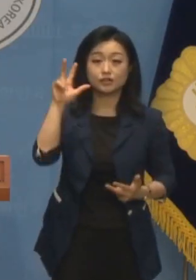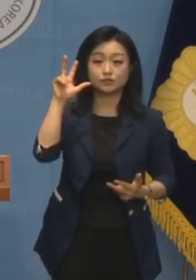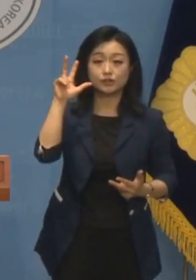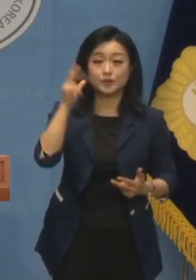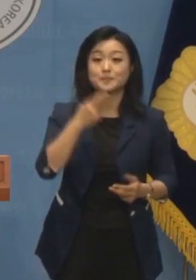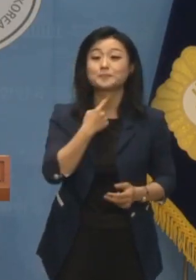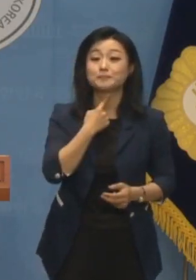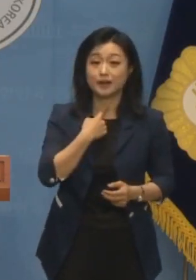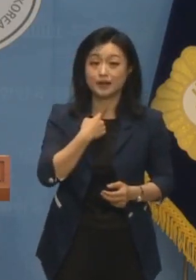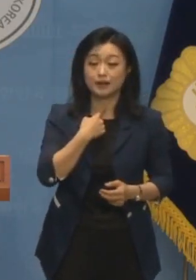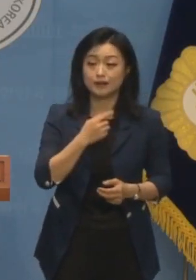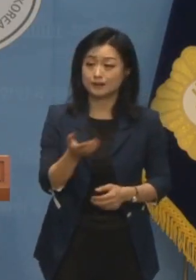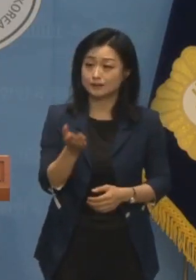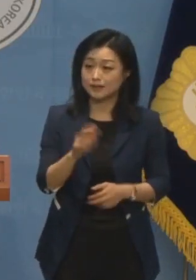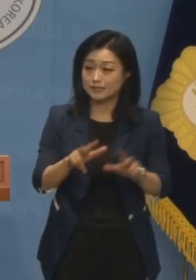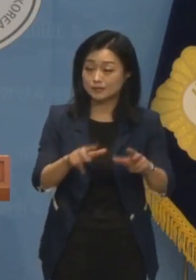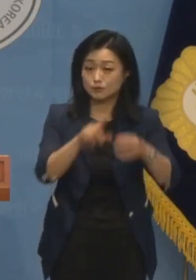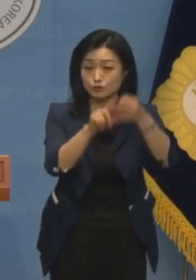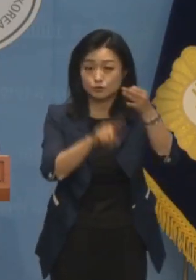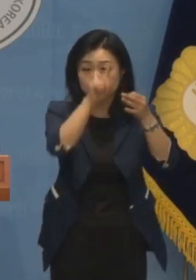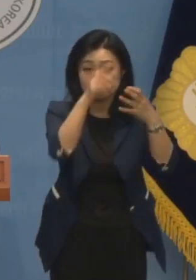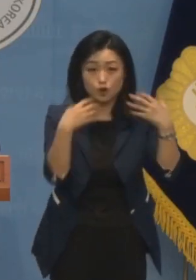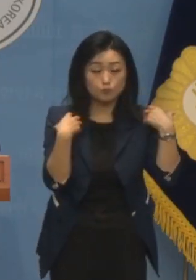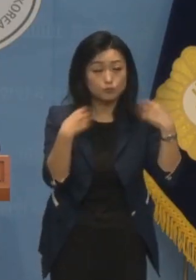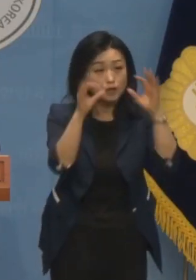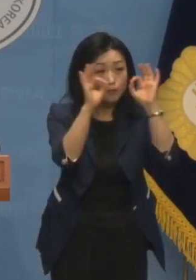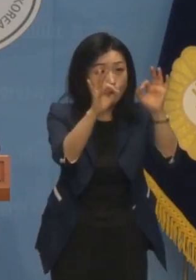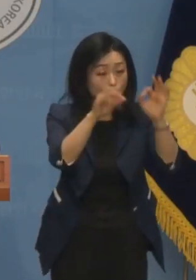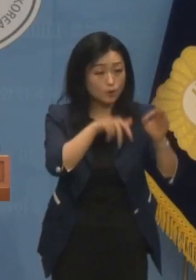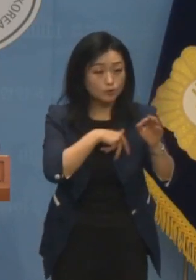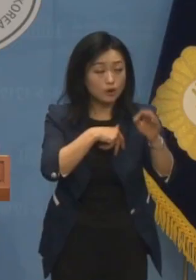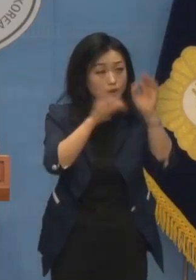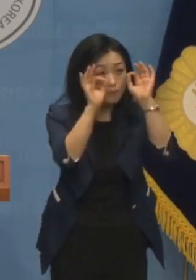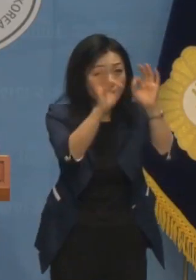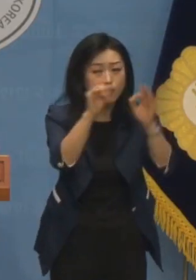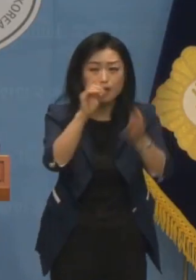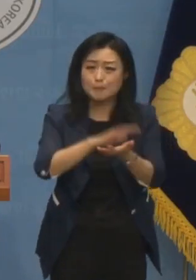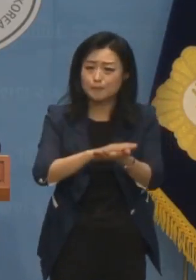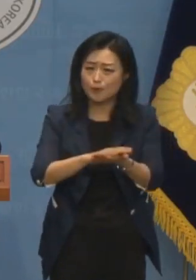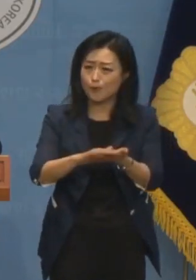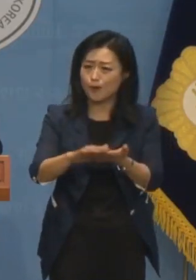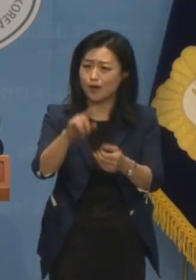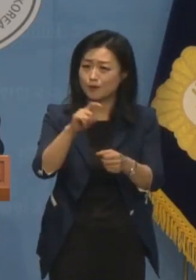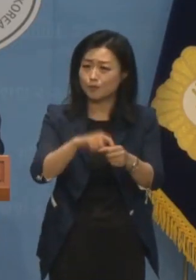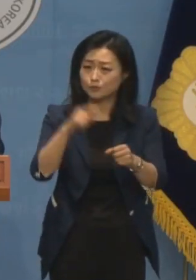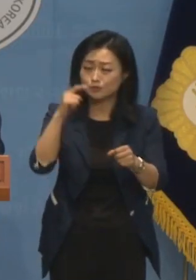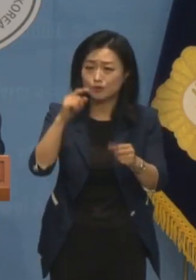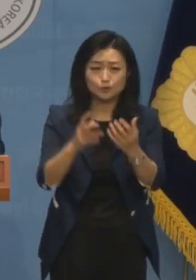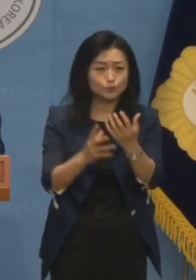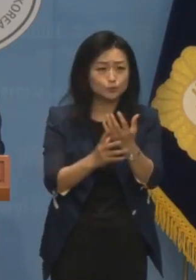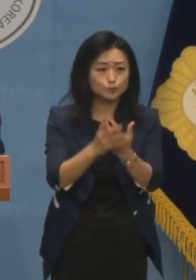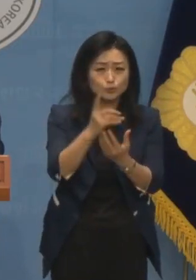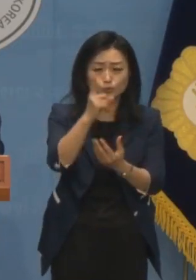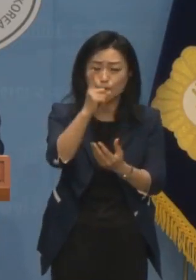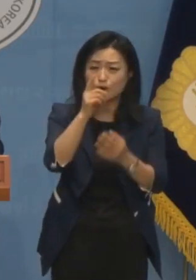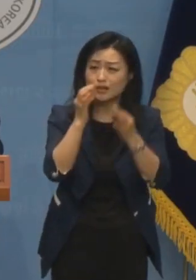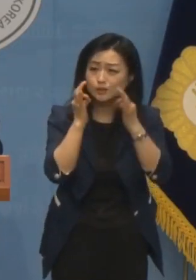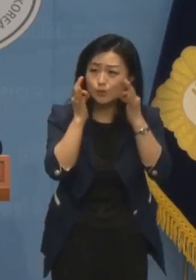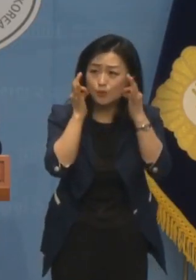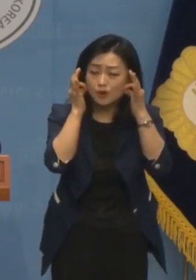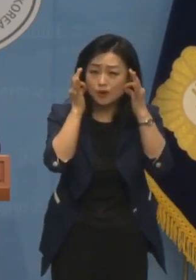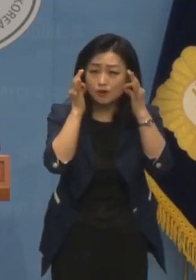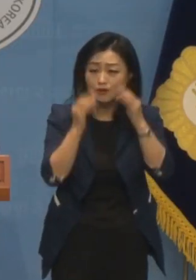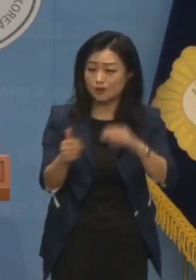선서합니다. 그런데 지금 윤석열 대통령과 많은 국회의원들이 평화적 통일 노력에 대한 취임 선서를 잊고